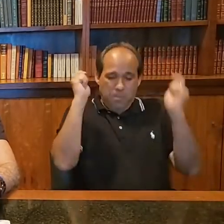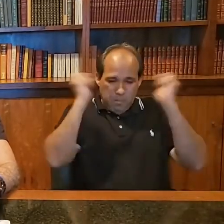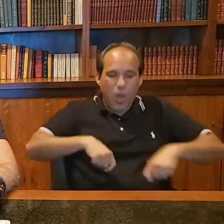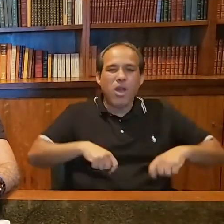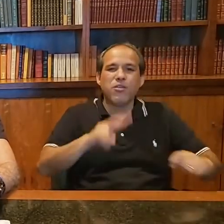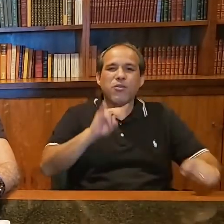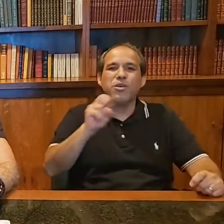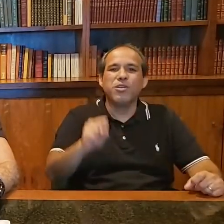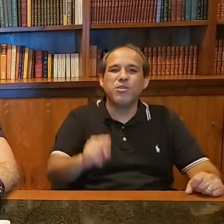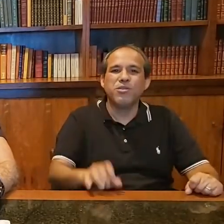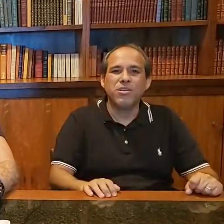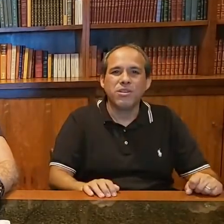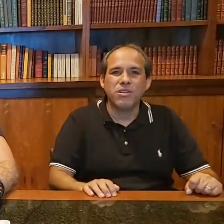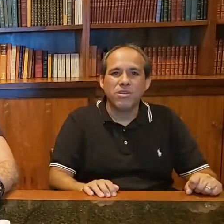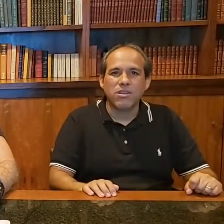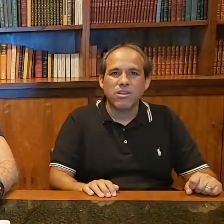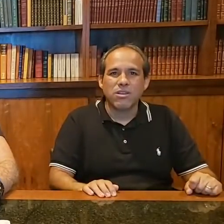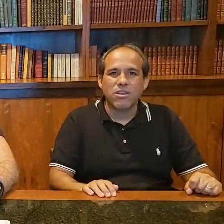Agora,